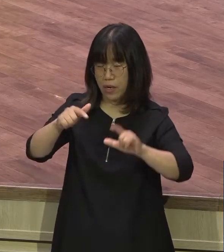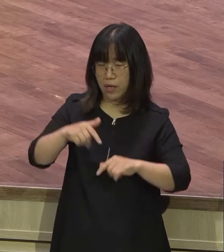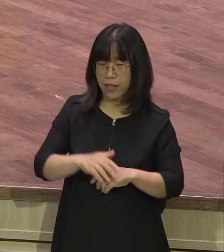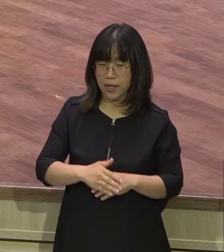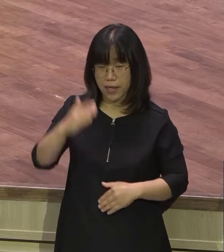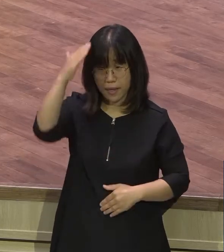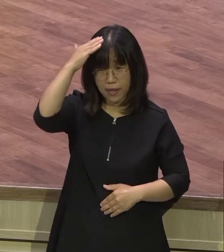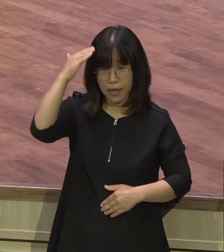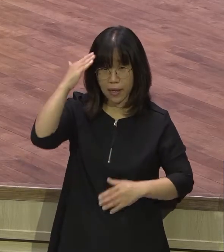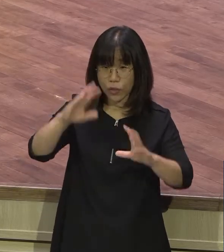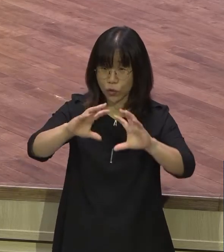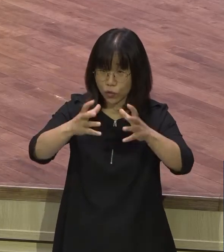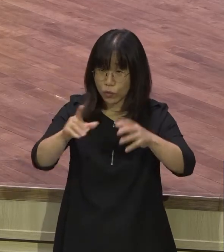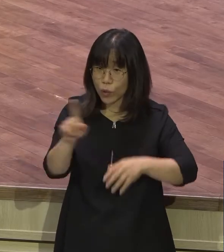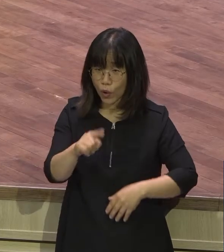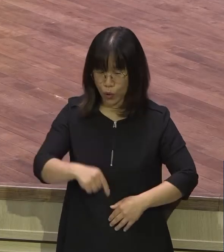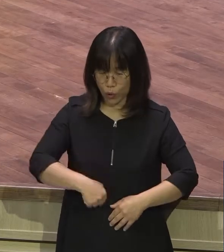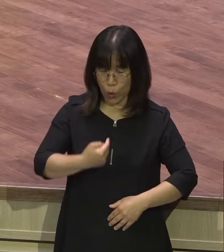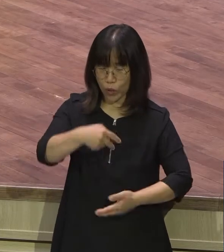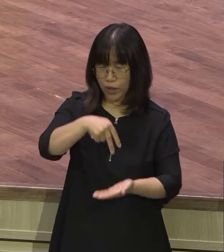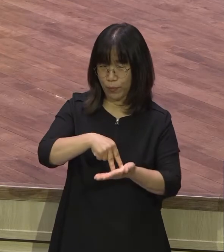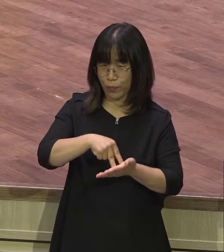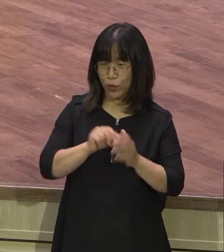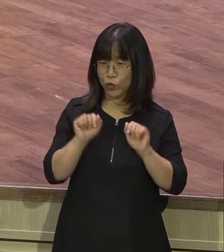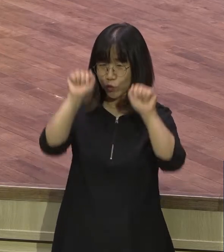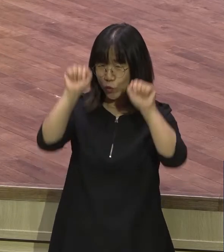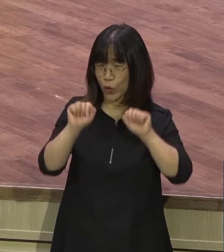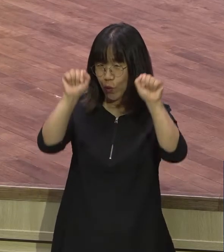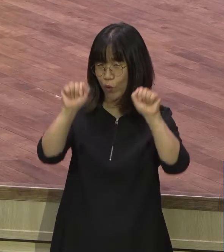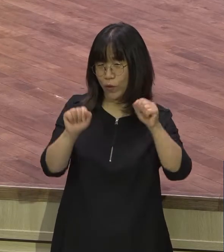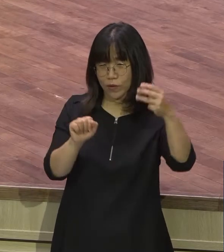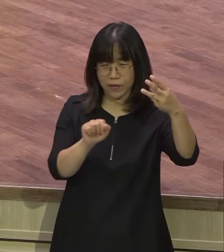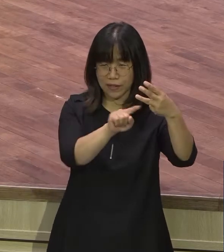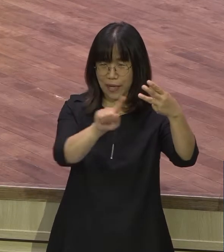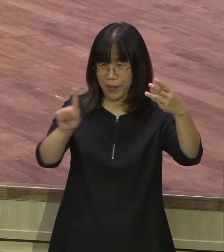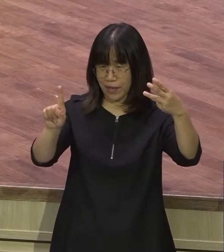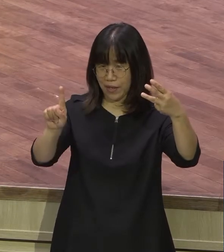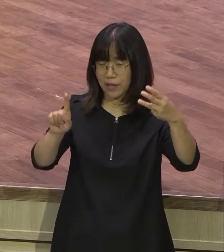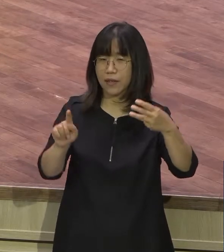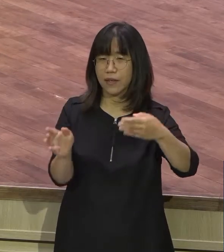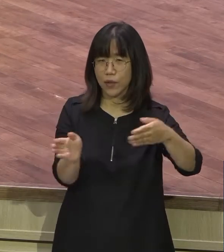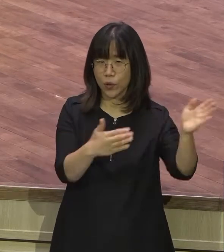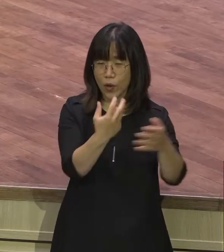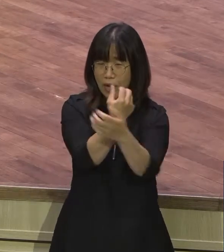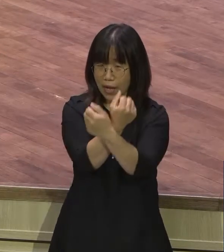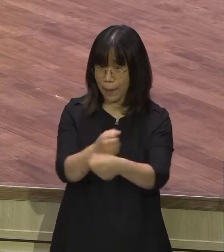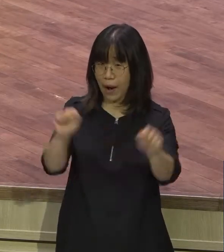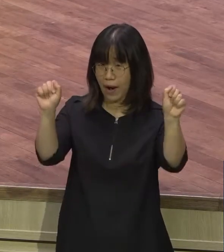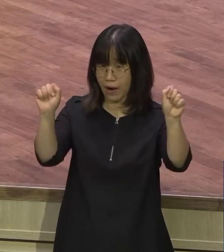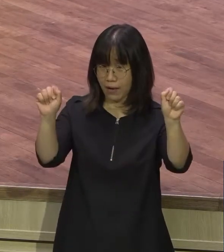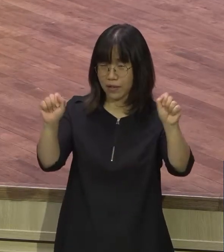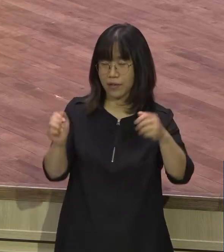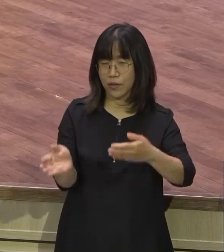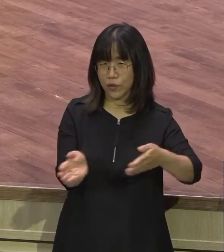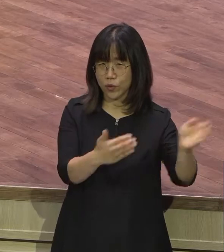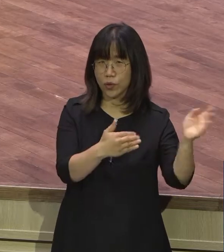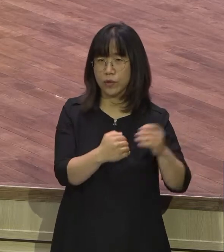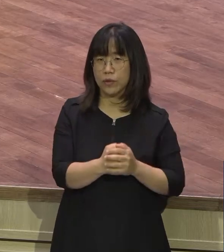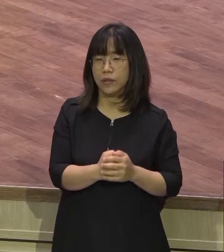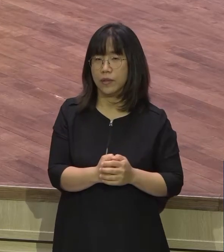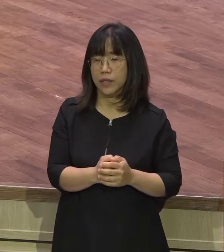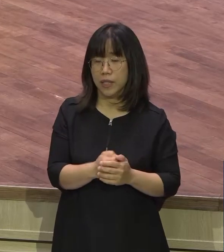우리나라로 말하면 독립운동을 기념하는 3.1절 운동, 또 해방을 기념하는 광복절, 이런